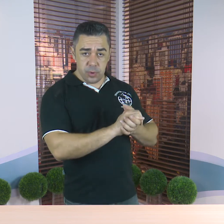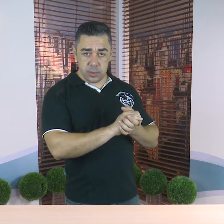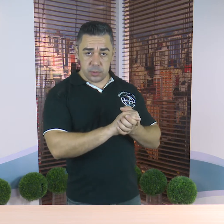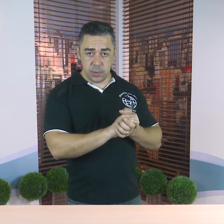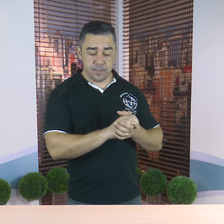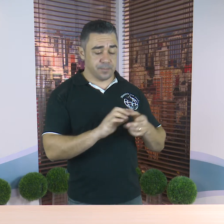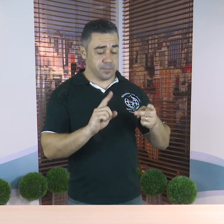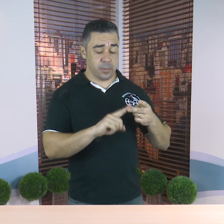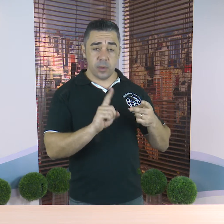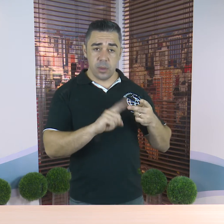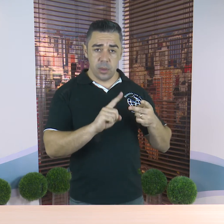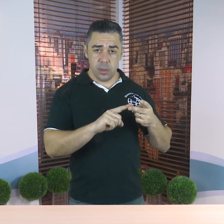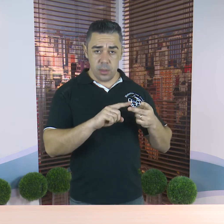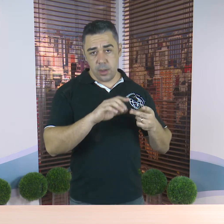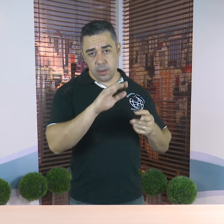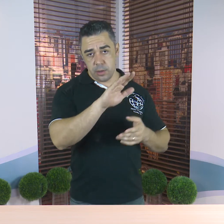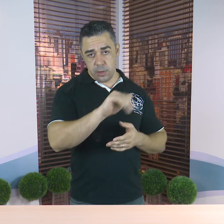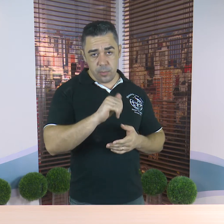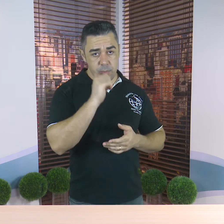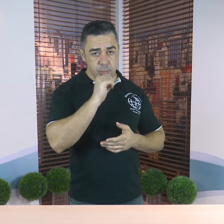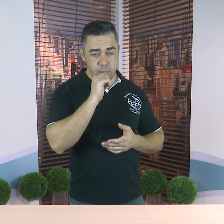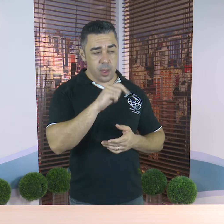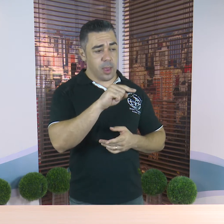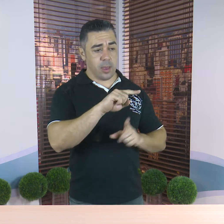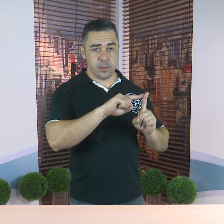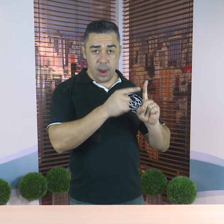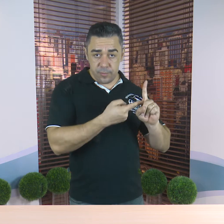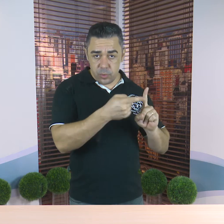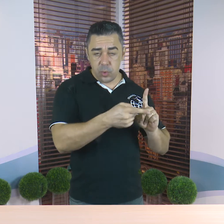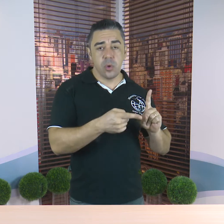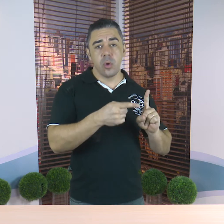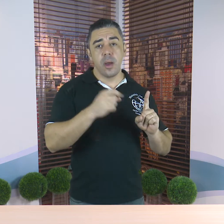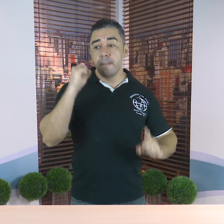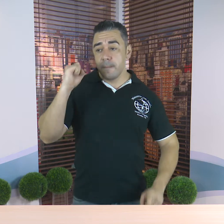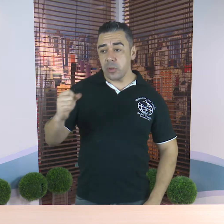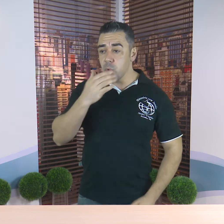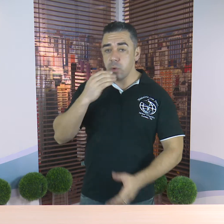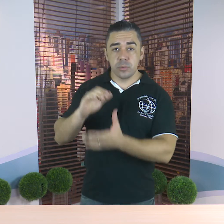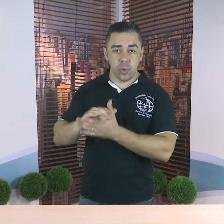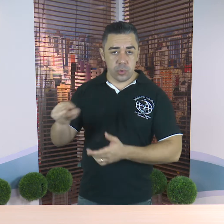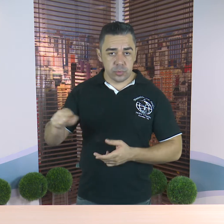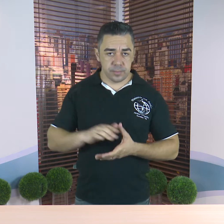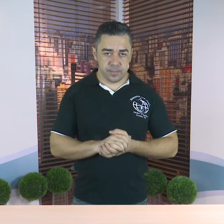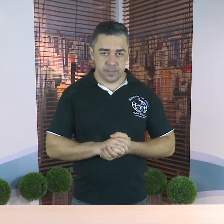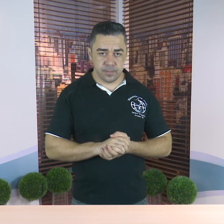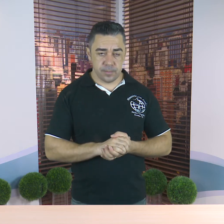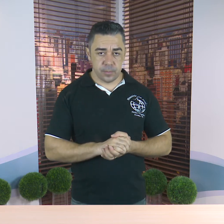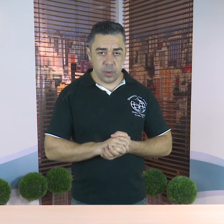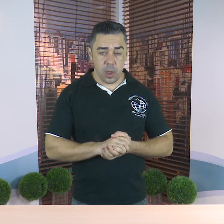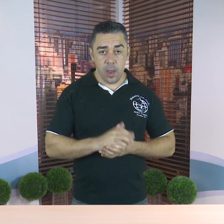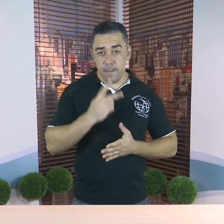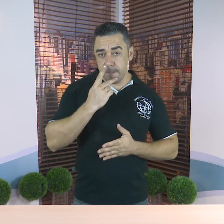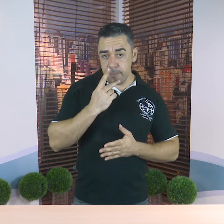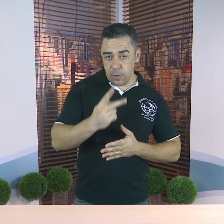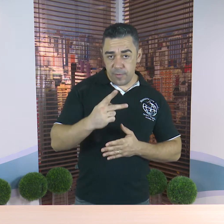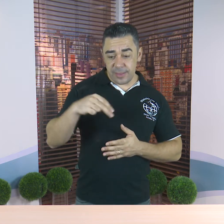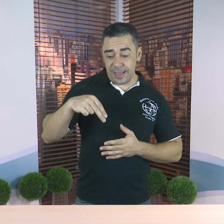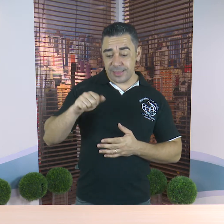de seu marido para encobrir a gravidez que ele provocou. Natã o confronta com a parábola do viajante do homem rico